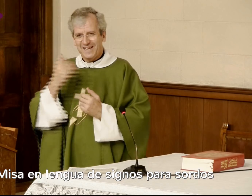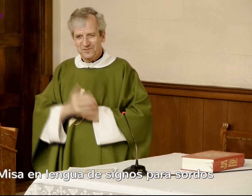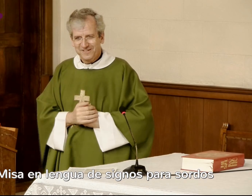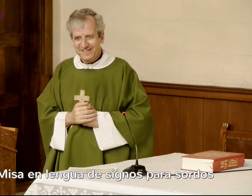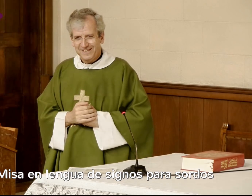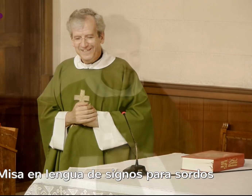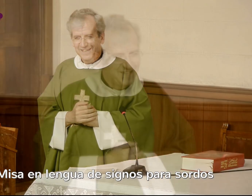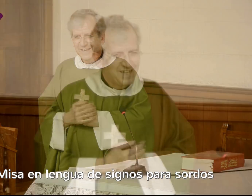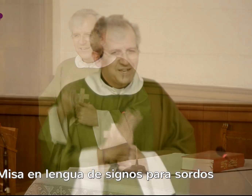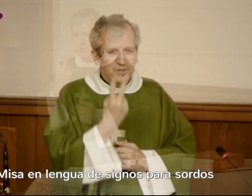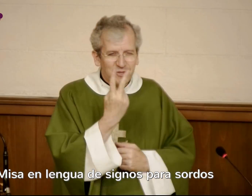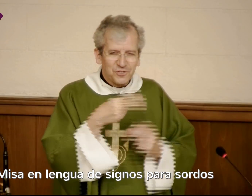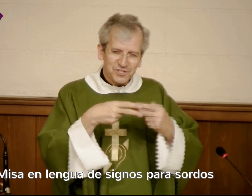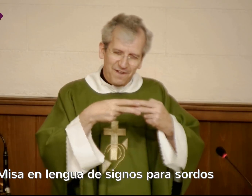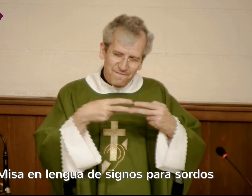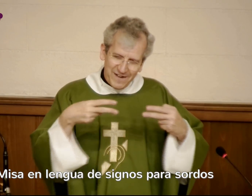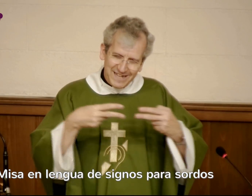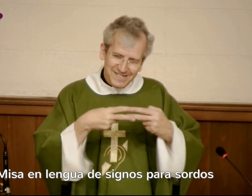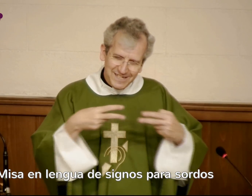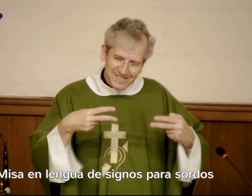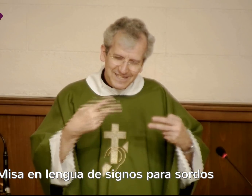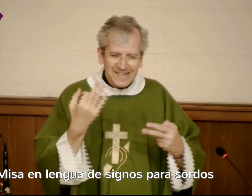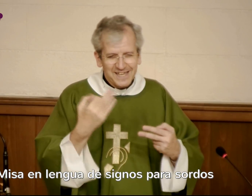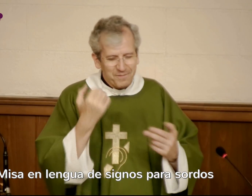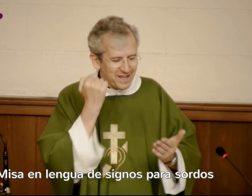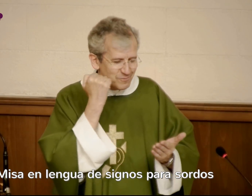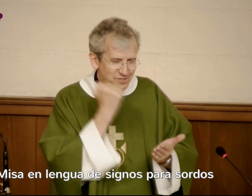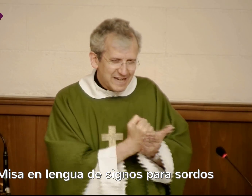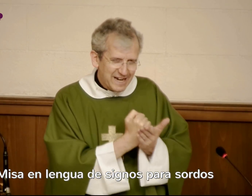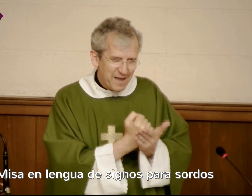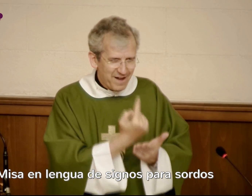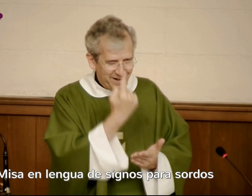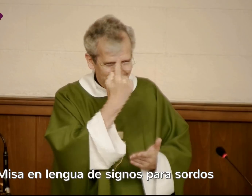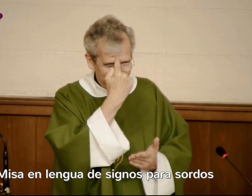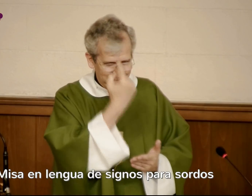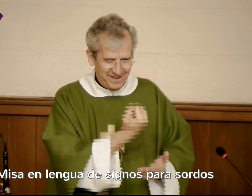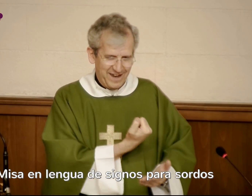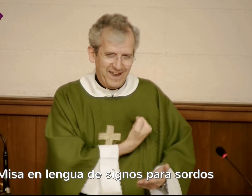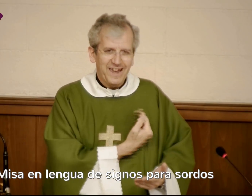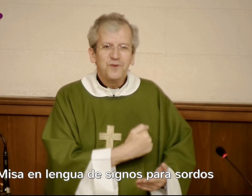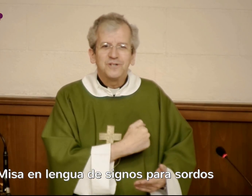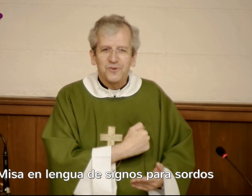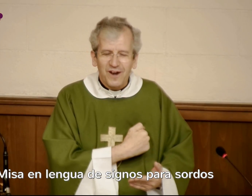pasado. Dos frases que deberíamos grabar en nuestro